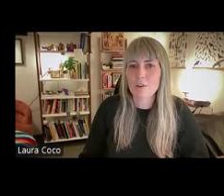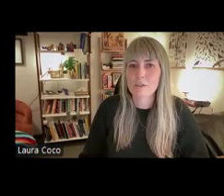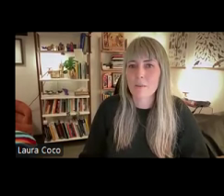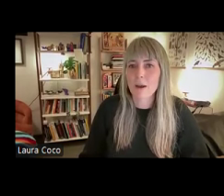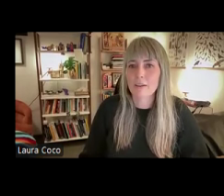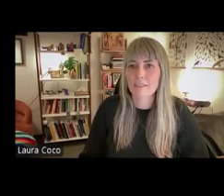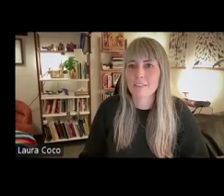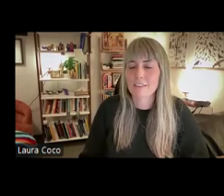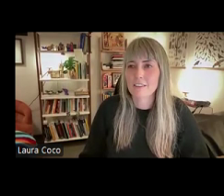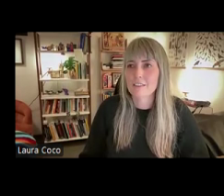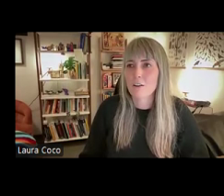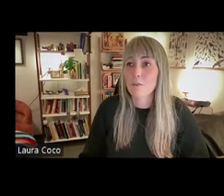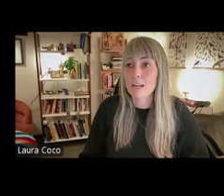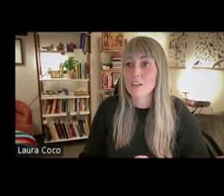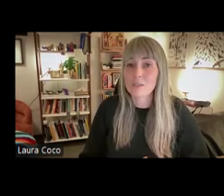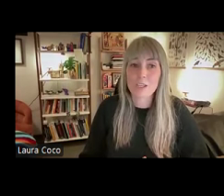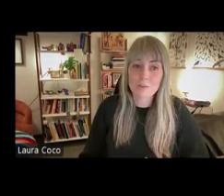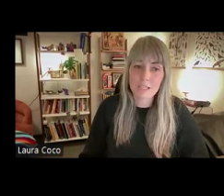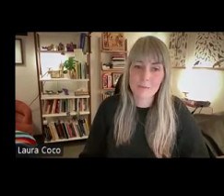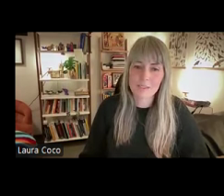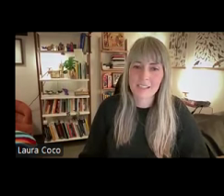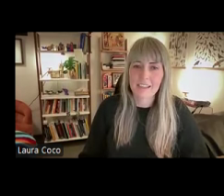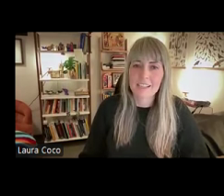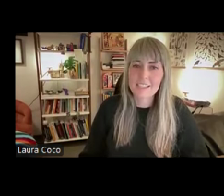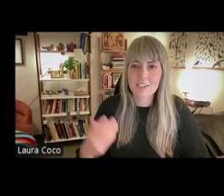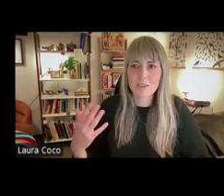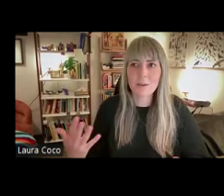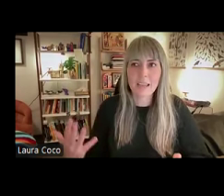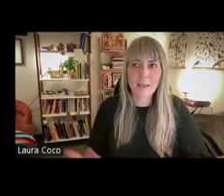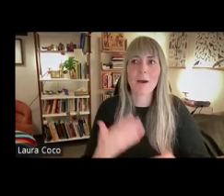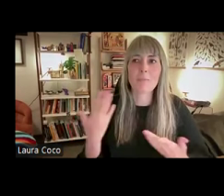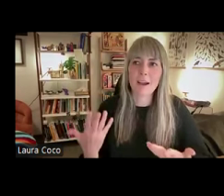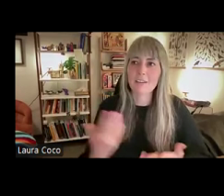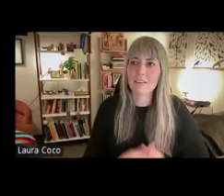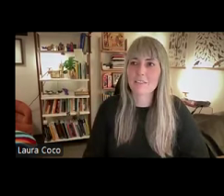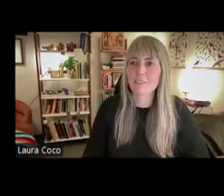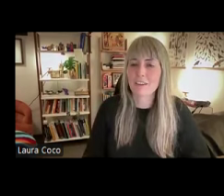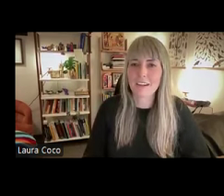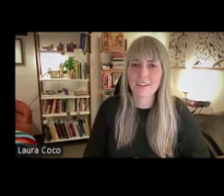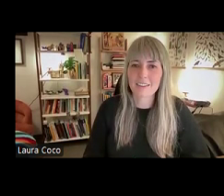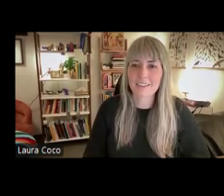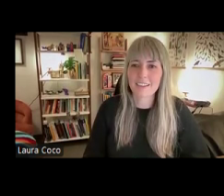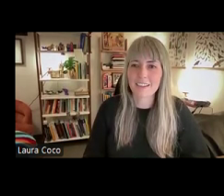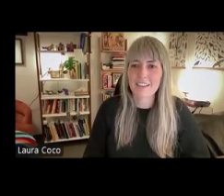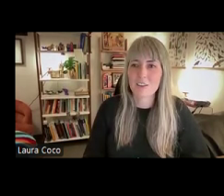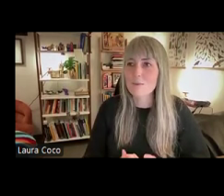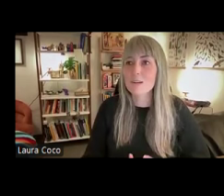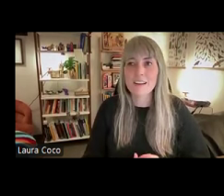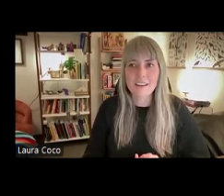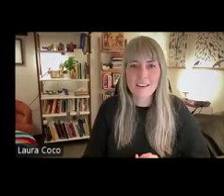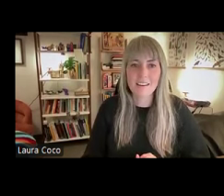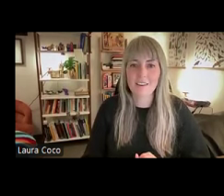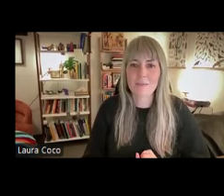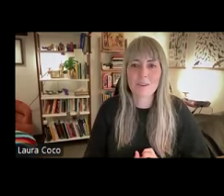Imágenes recientes. También hemos empezado a hablar de las personas sobre evitar utilizar los cotonetes, eh,